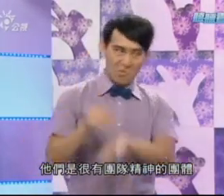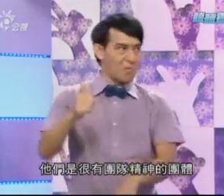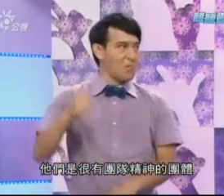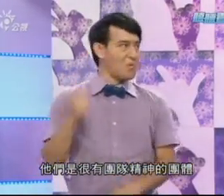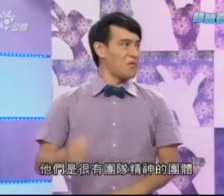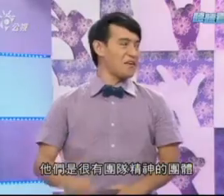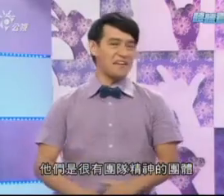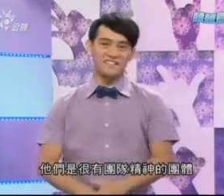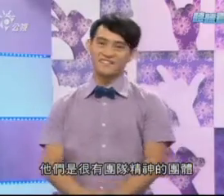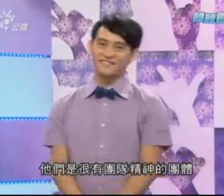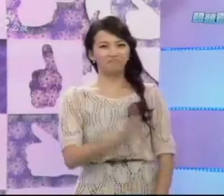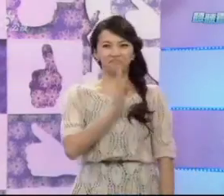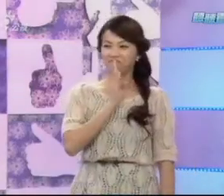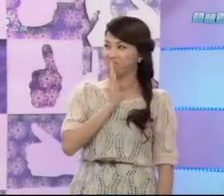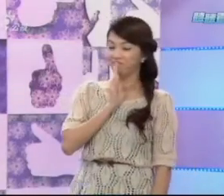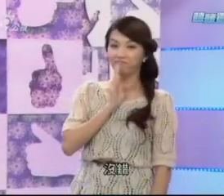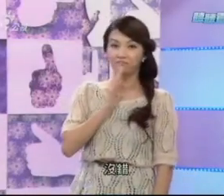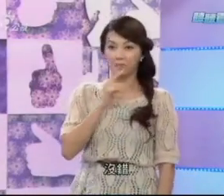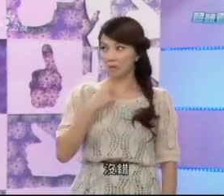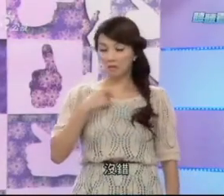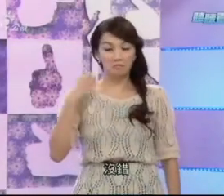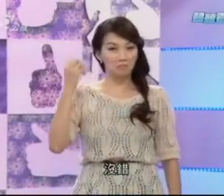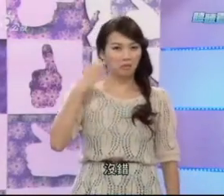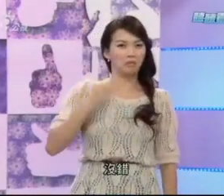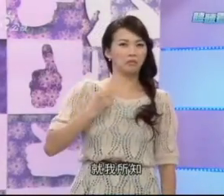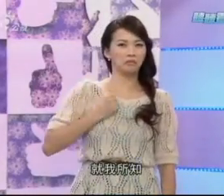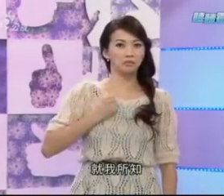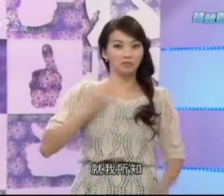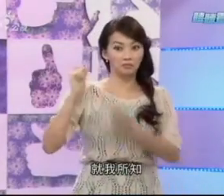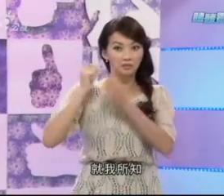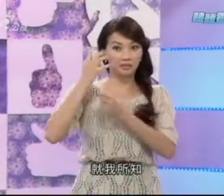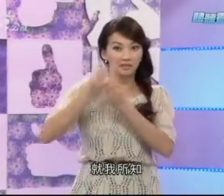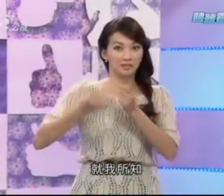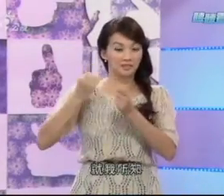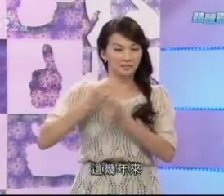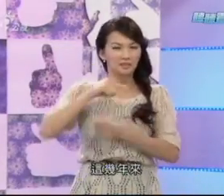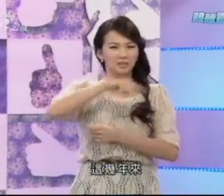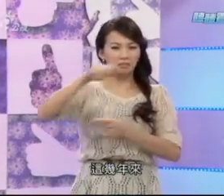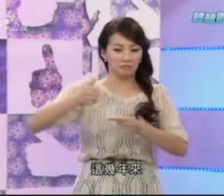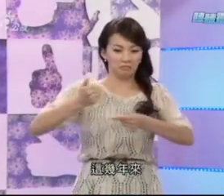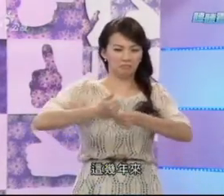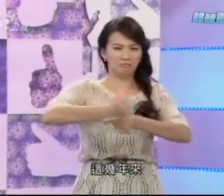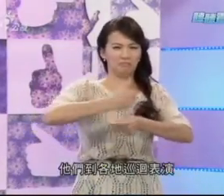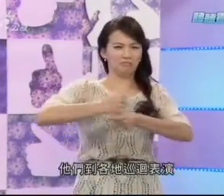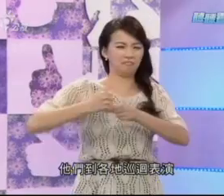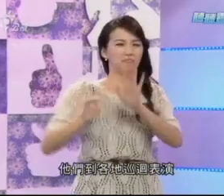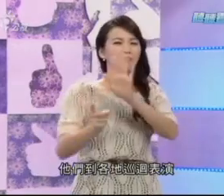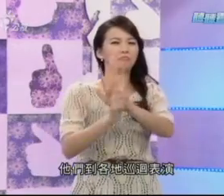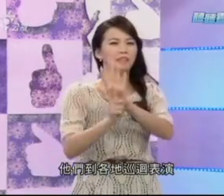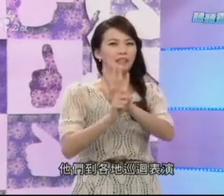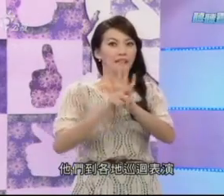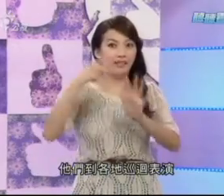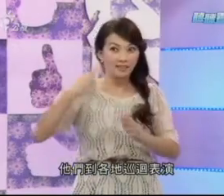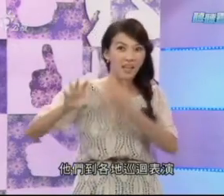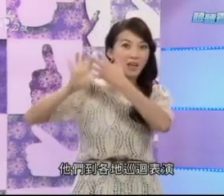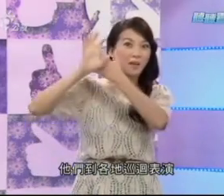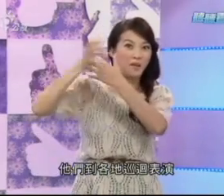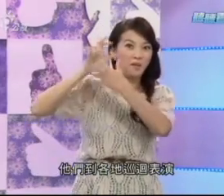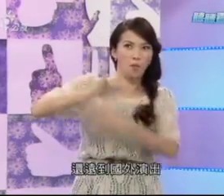体。 没错，就我所知，这几年来他们到各地巡回表演，还远